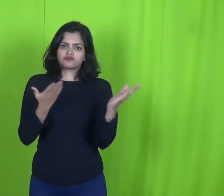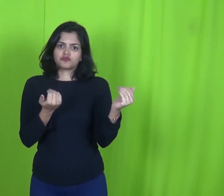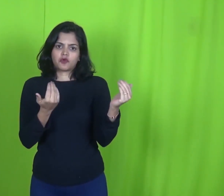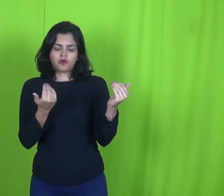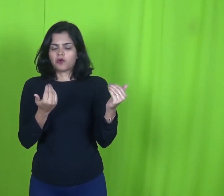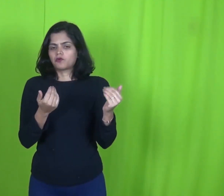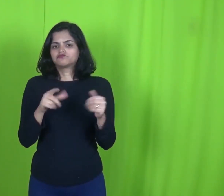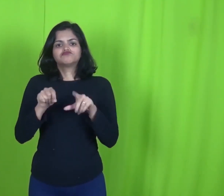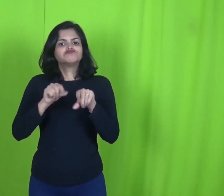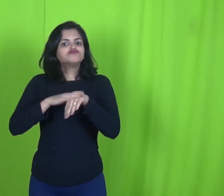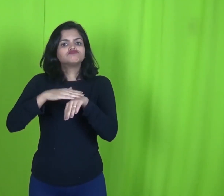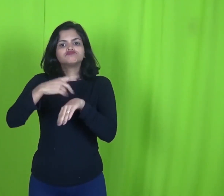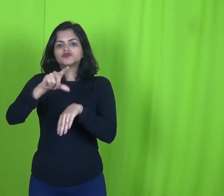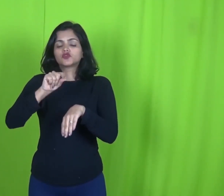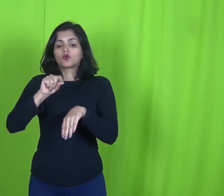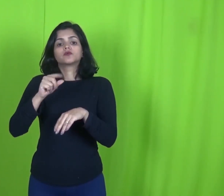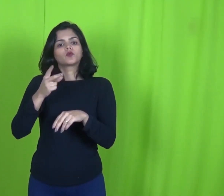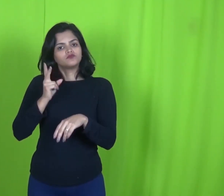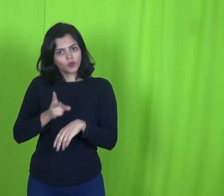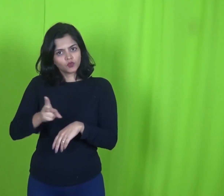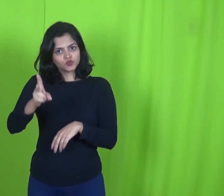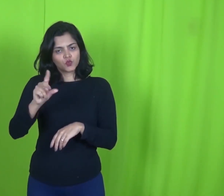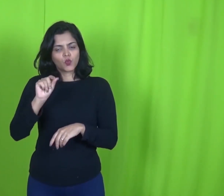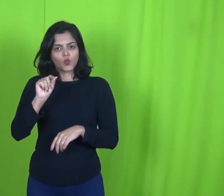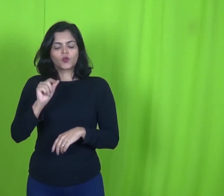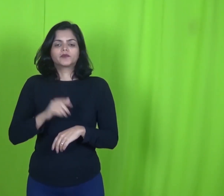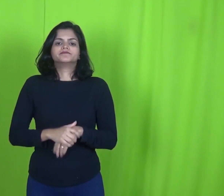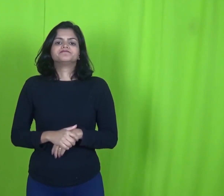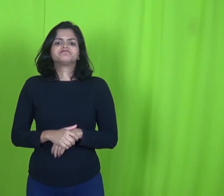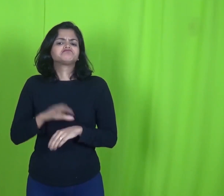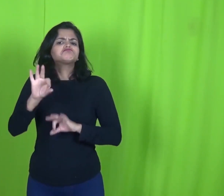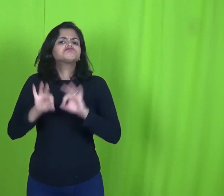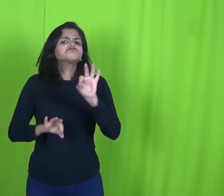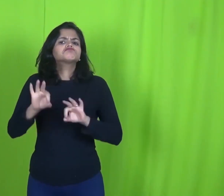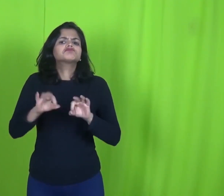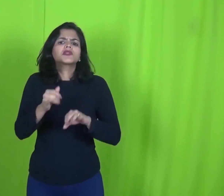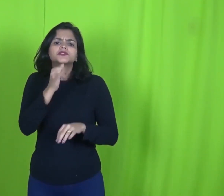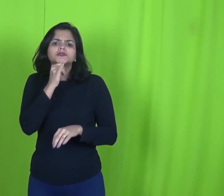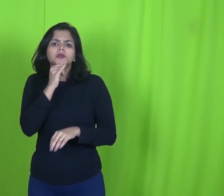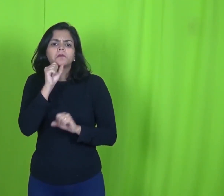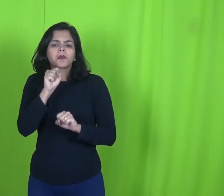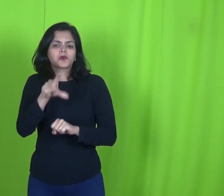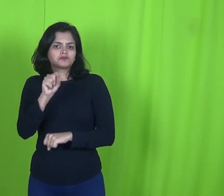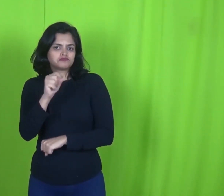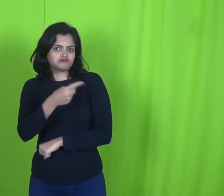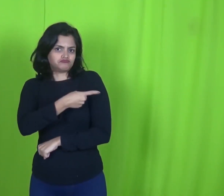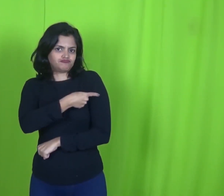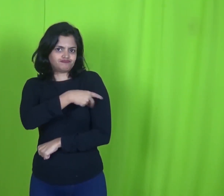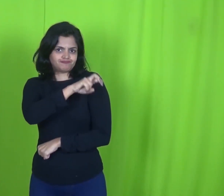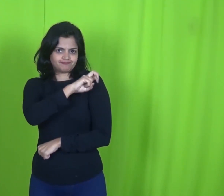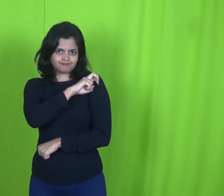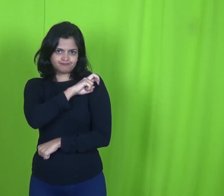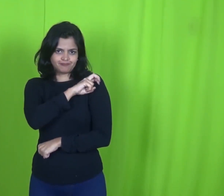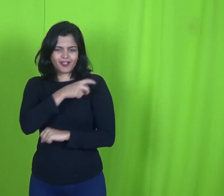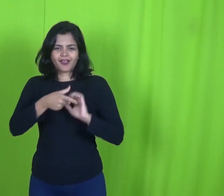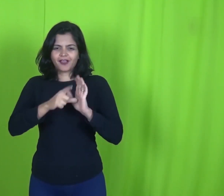sobre o ensino da L1 para crianças surdas, ou adultos ou jovens. Então, é necessário que